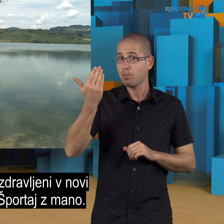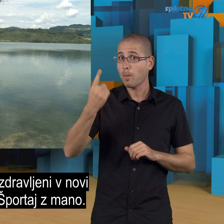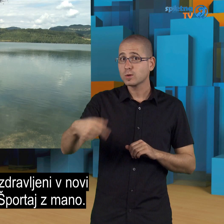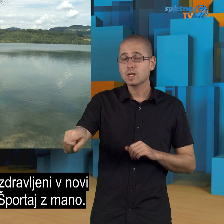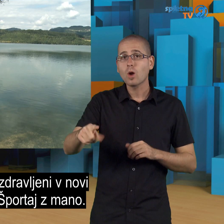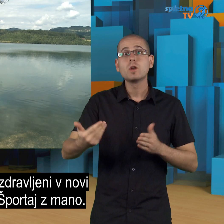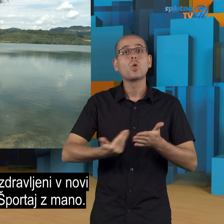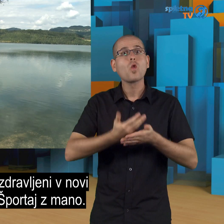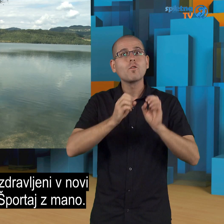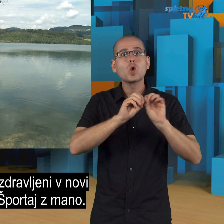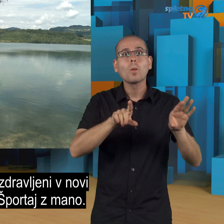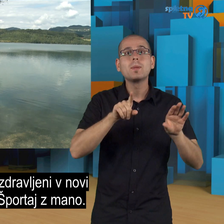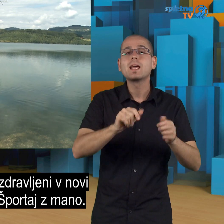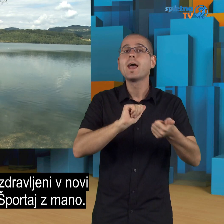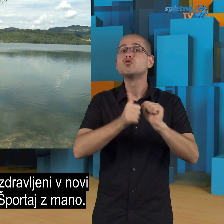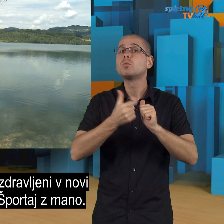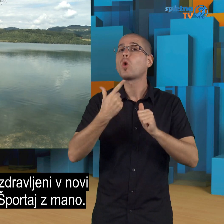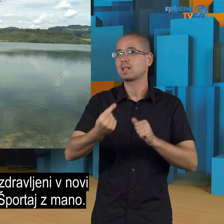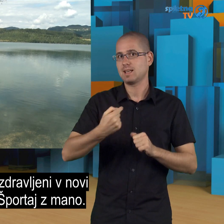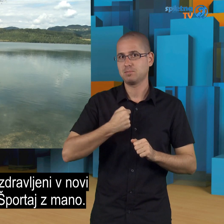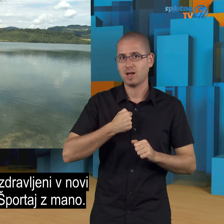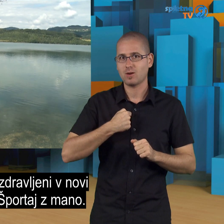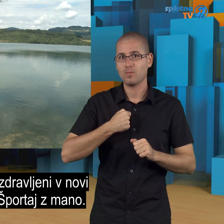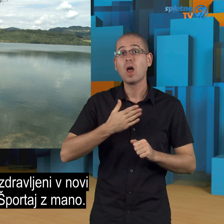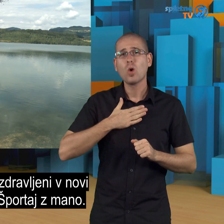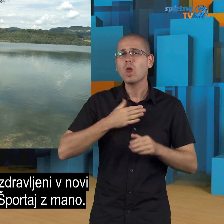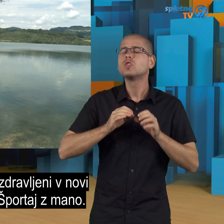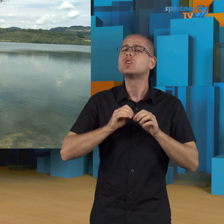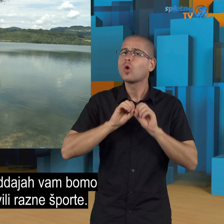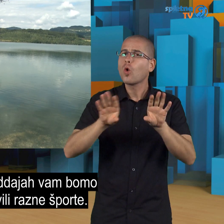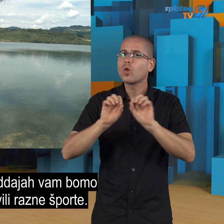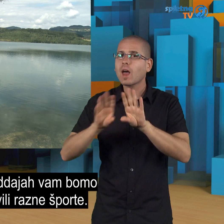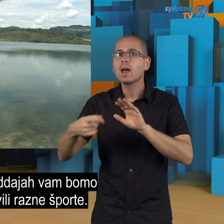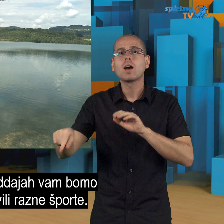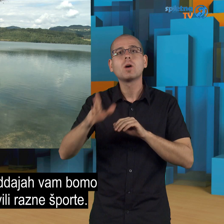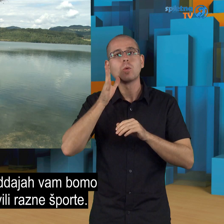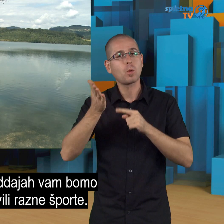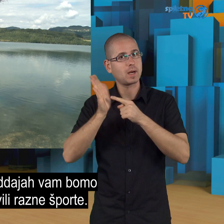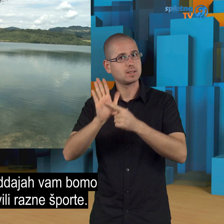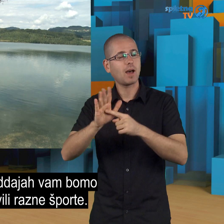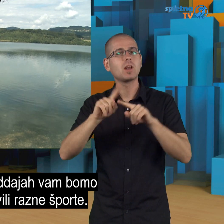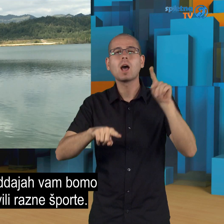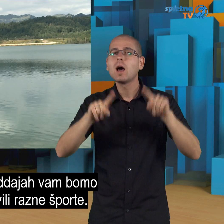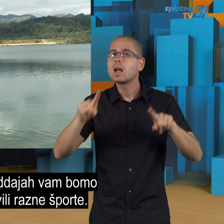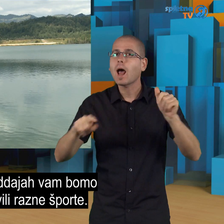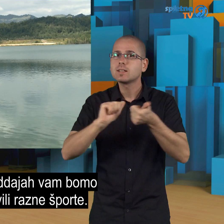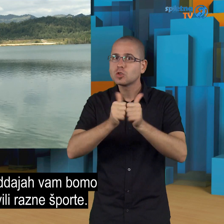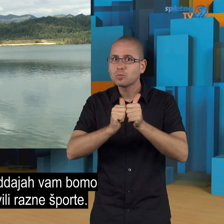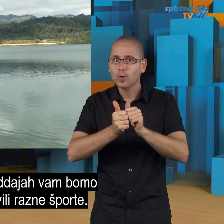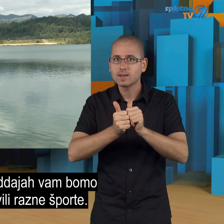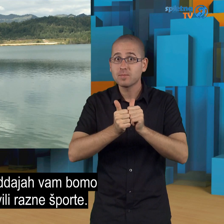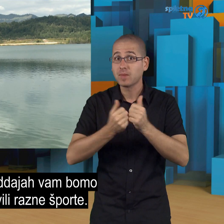Lepo pozdravljeni v novi rubriki Športaj z mano. V naših oddajah vam bomo predstavili razne